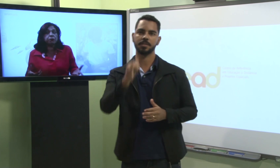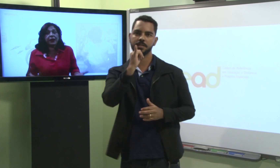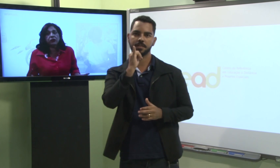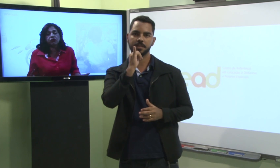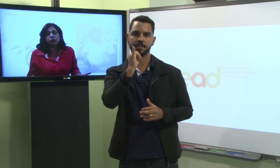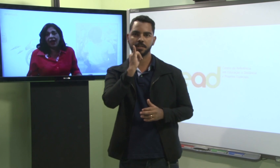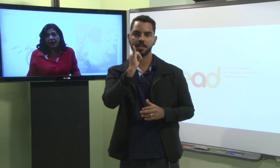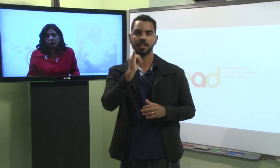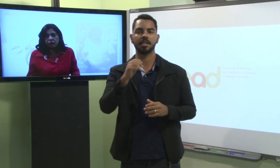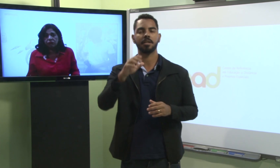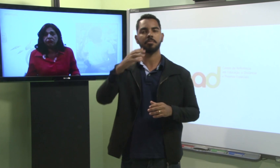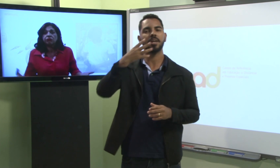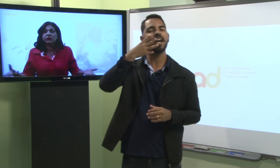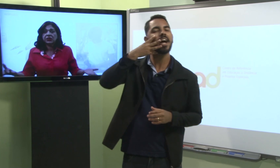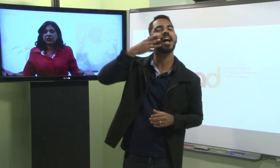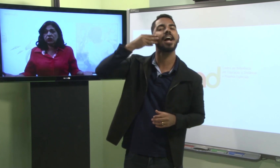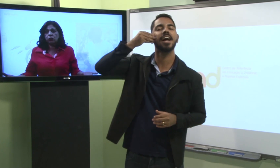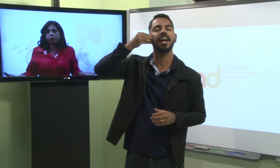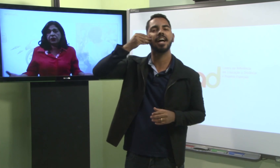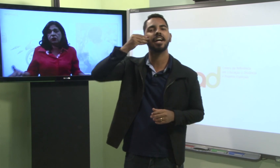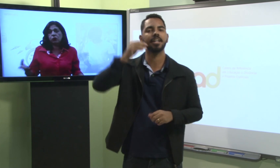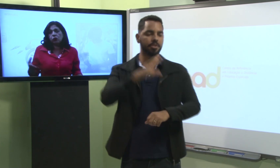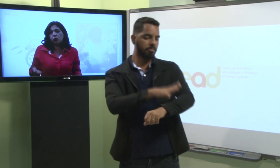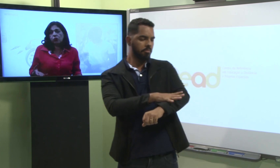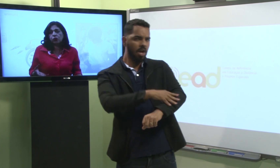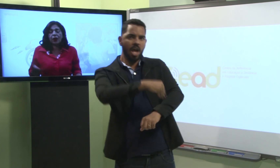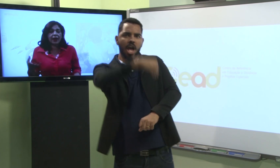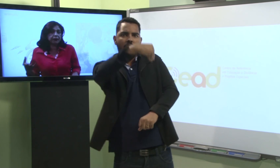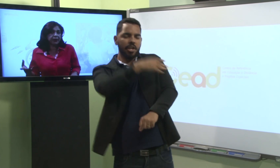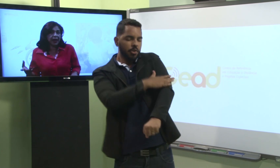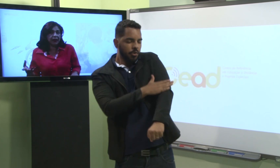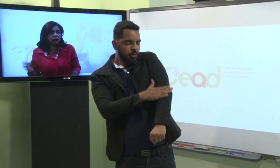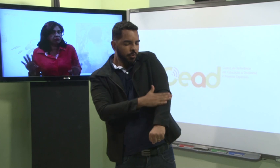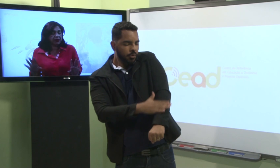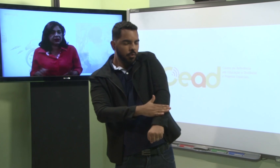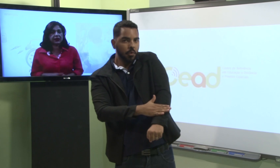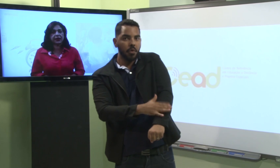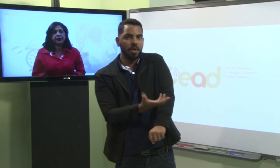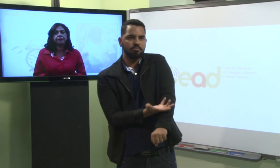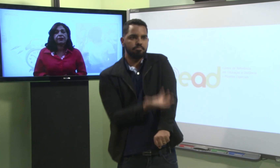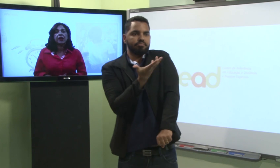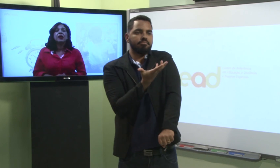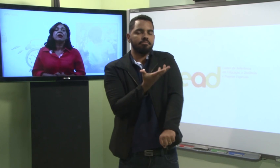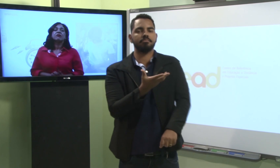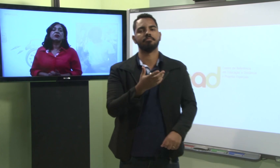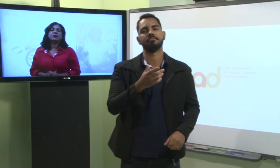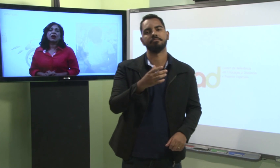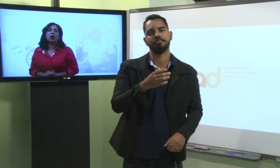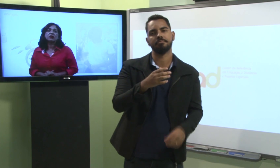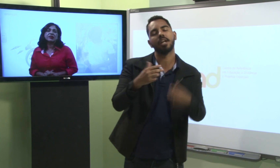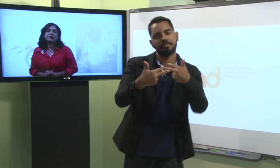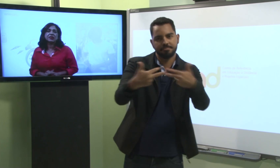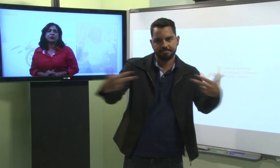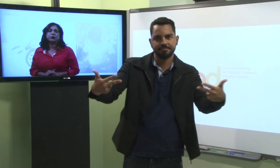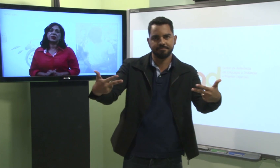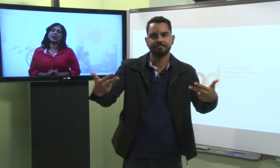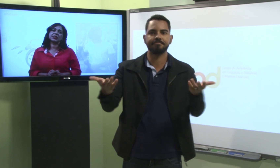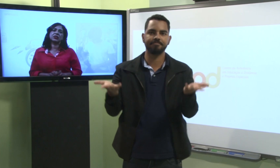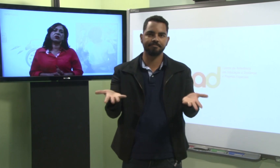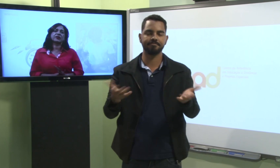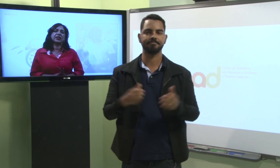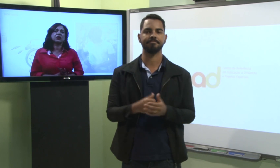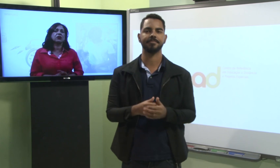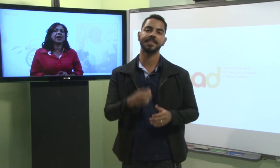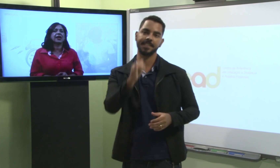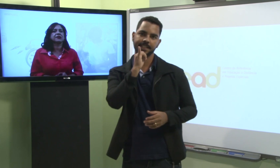dos pelos de um gato, se este é comprido, curto, arrepiado, etc. Vamos agora aos exemplos e